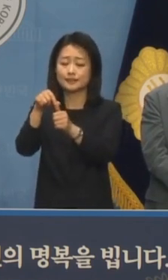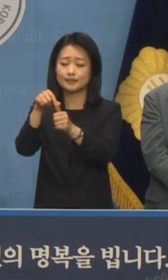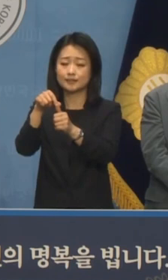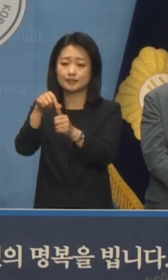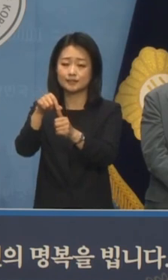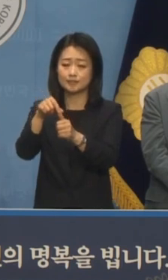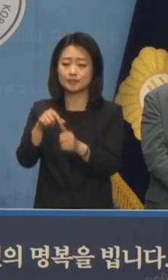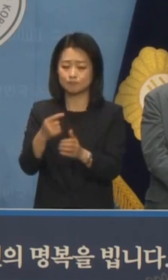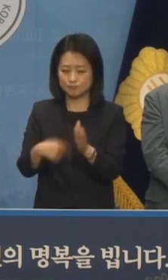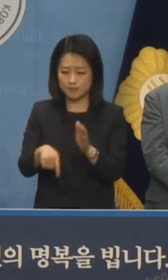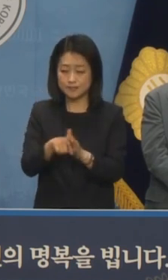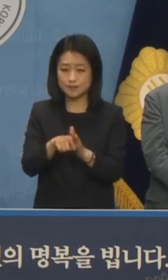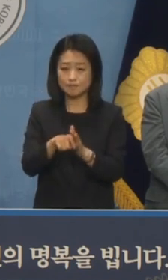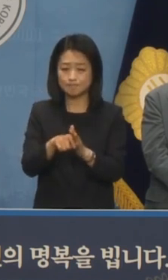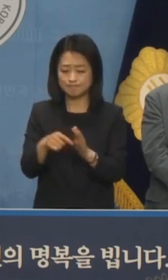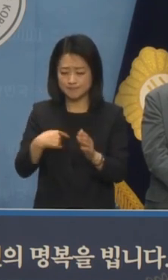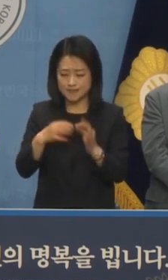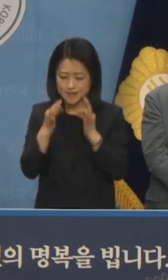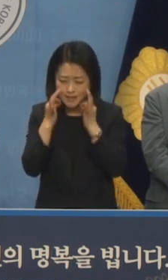하겠습니다.